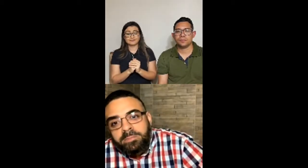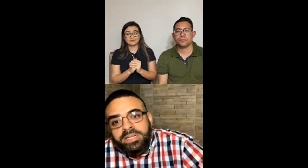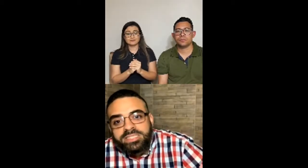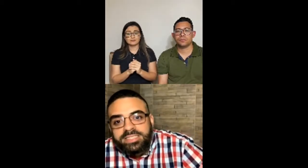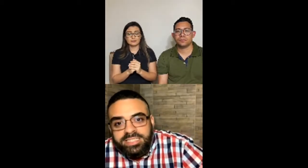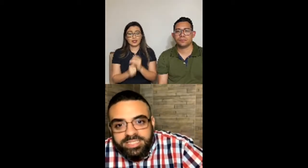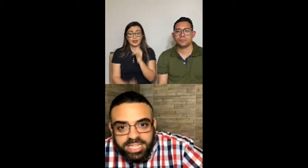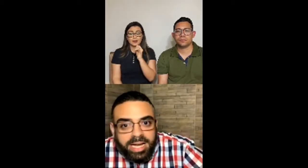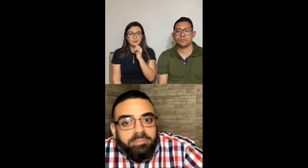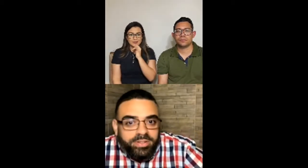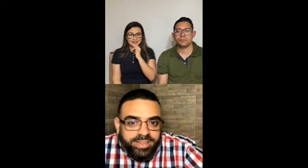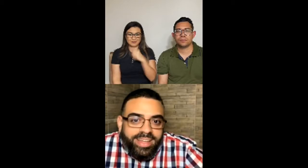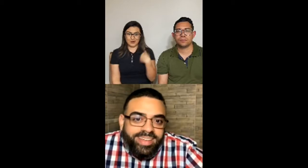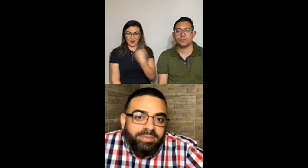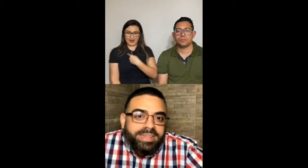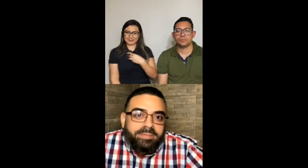entendeu?